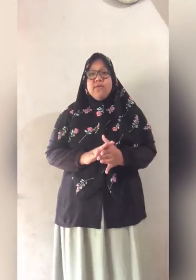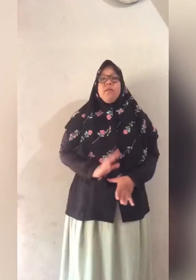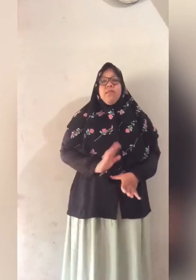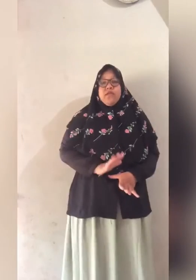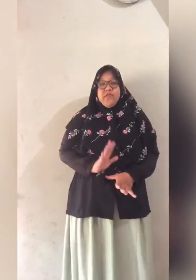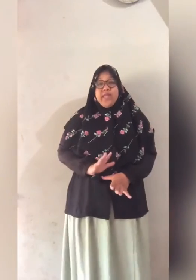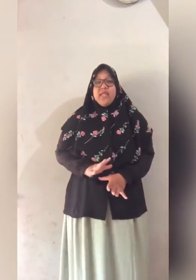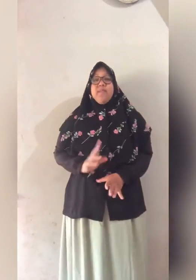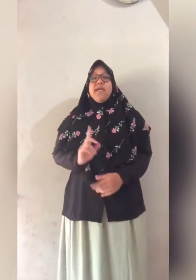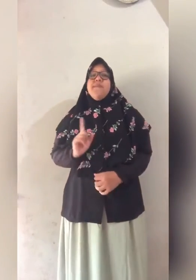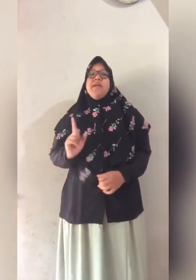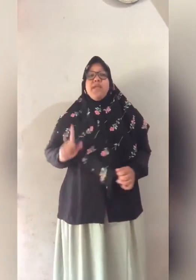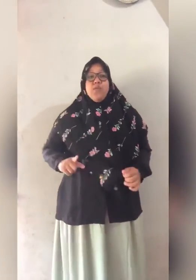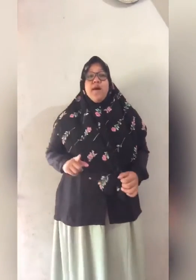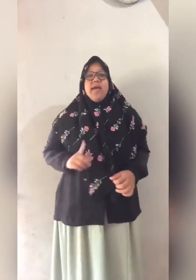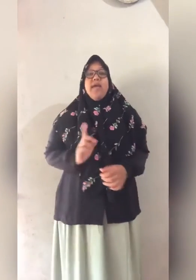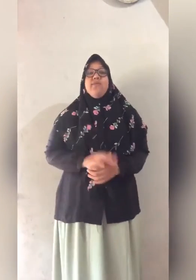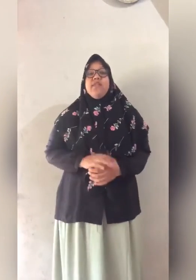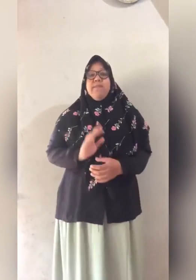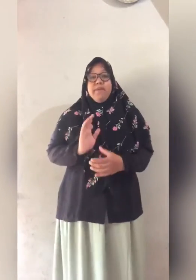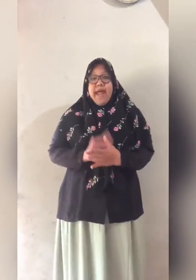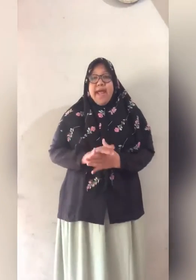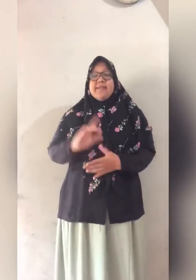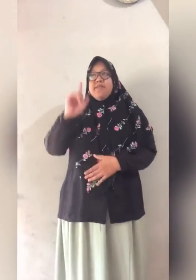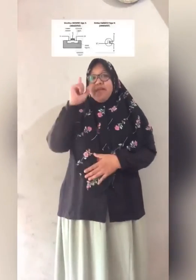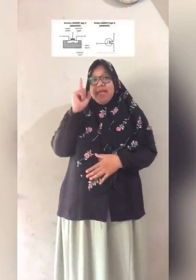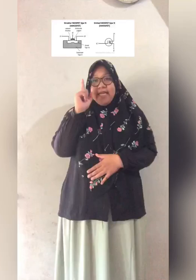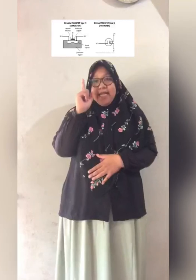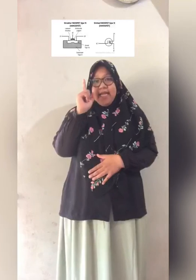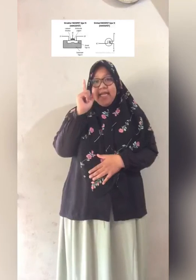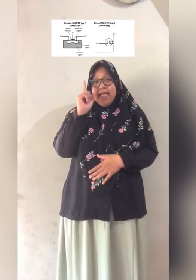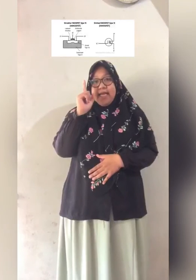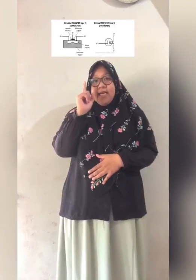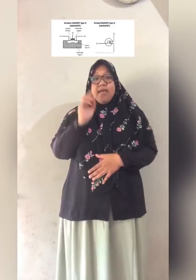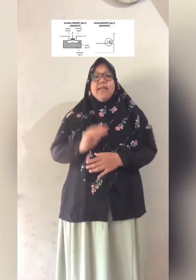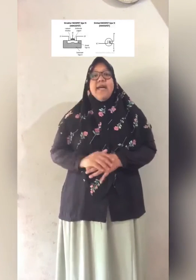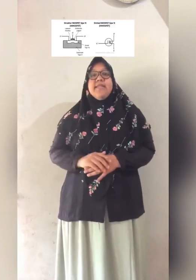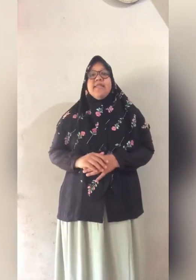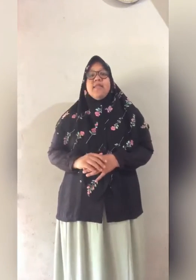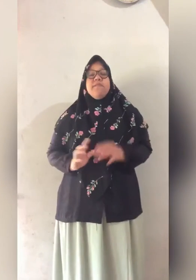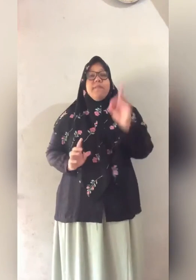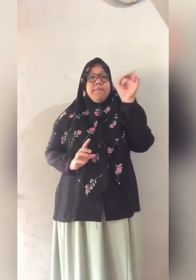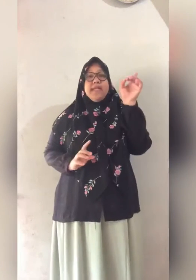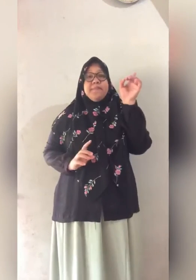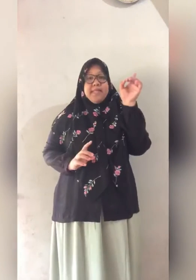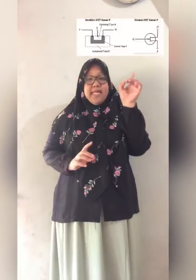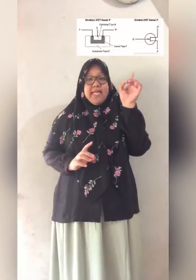MOSFET terbagi menjadi 2, yaitu tipe N seperti ini dan tipe P seperti ini.